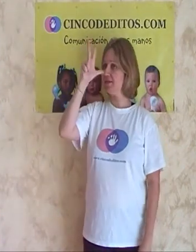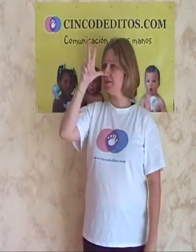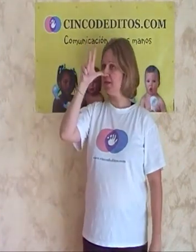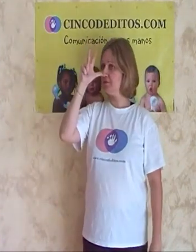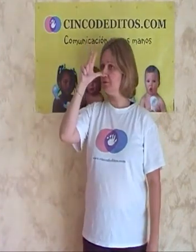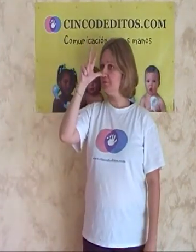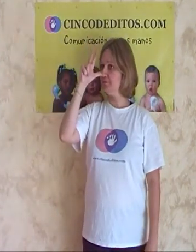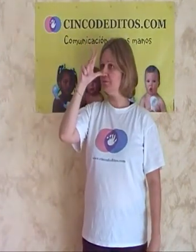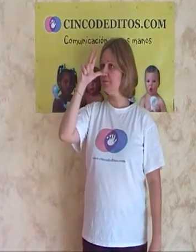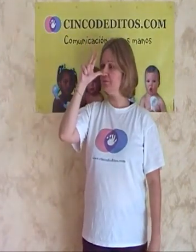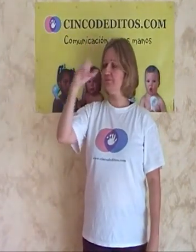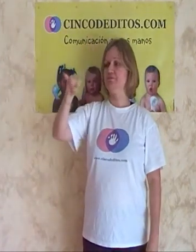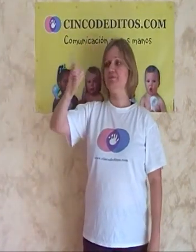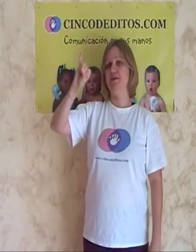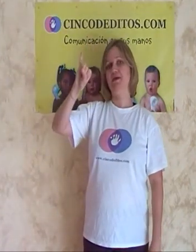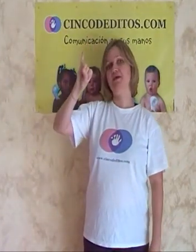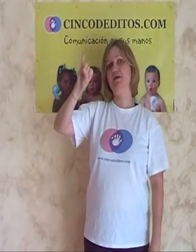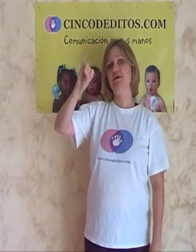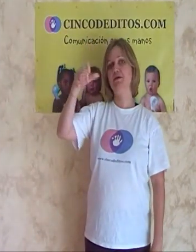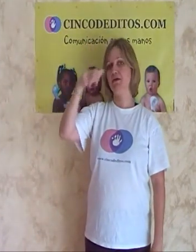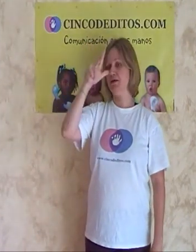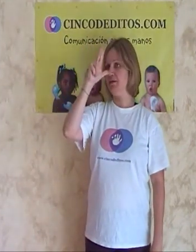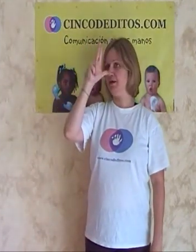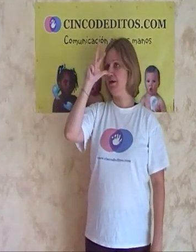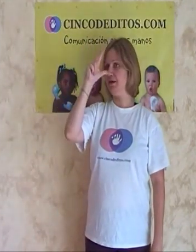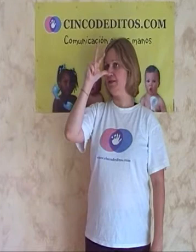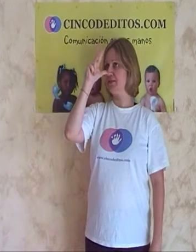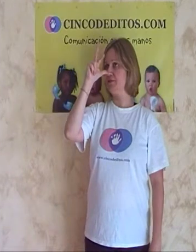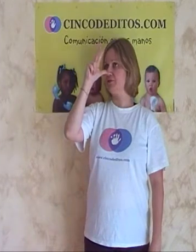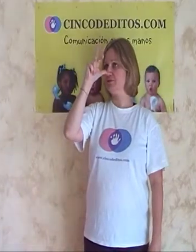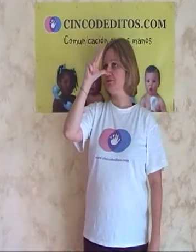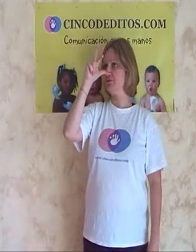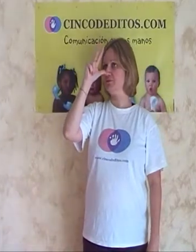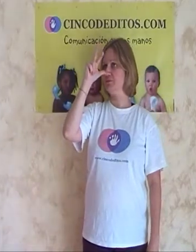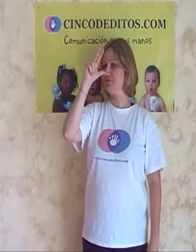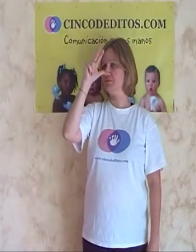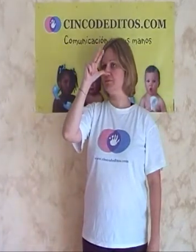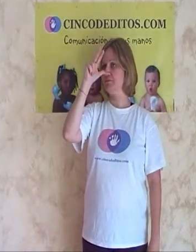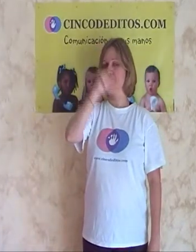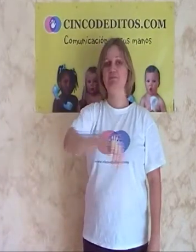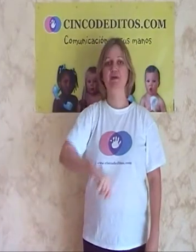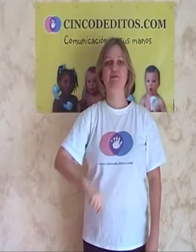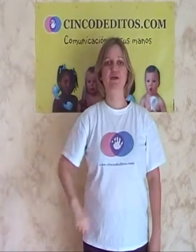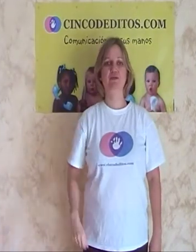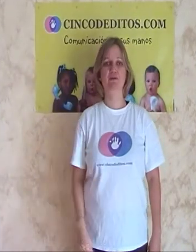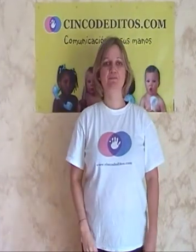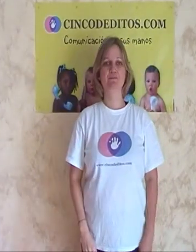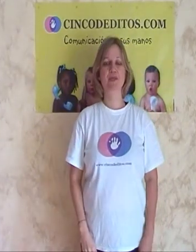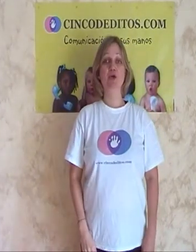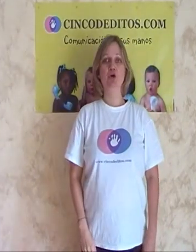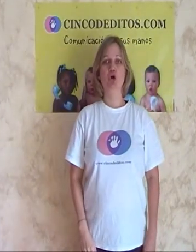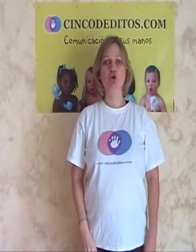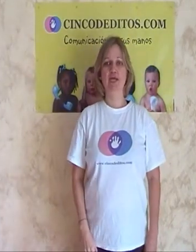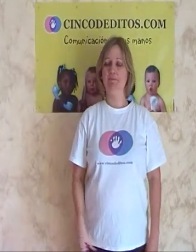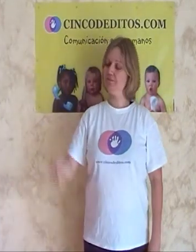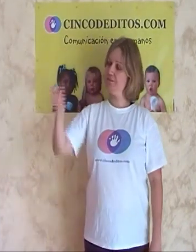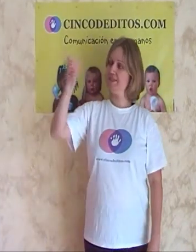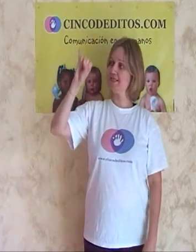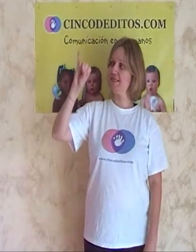insecto. I de insecto. Perfecto. J. Si